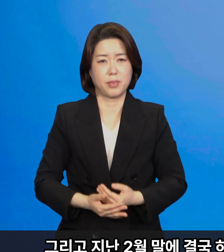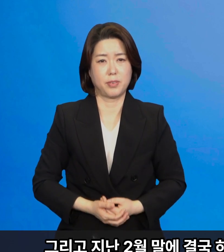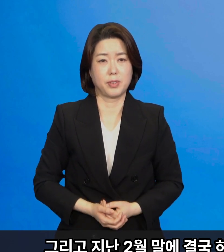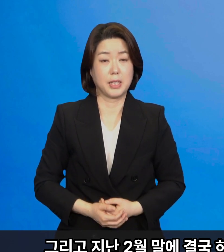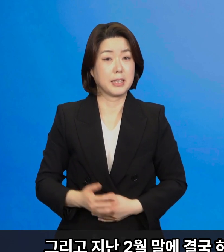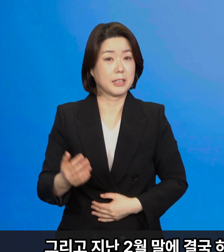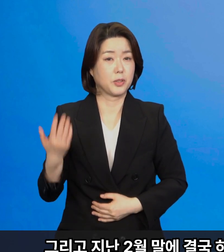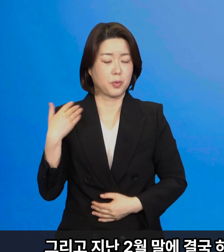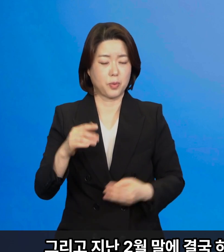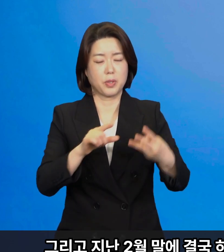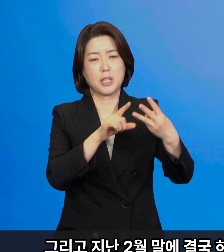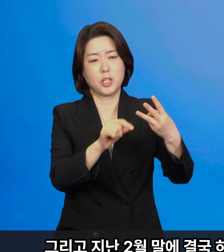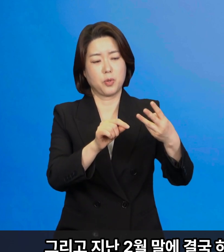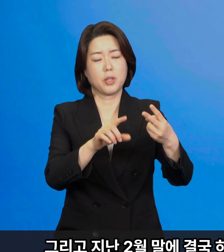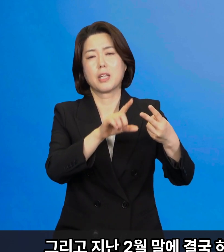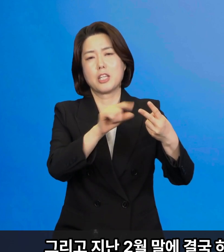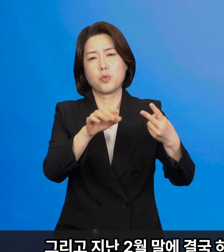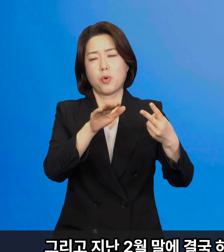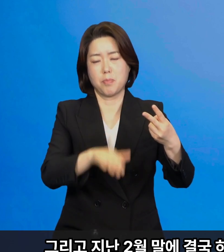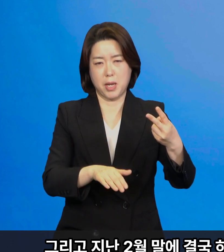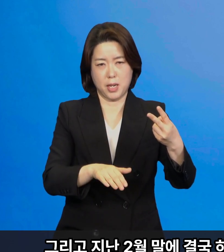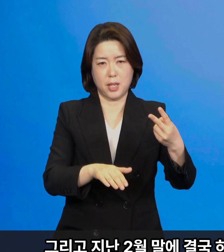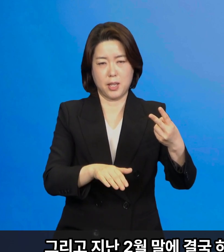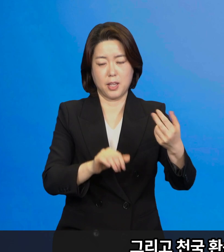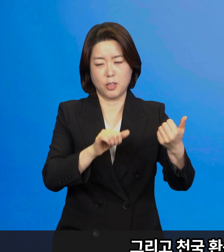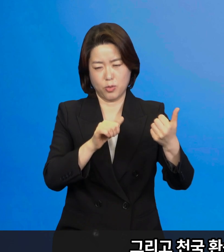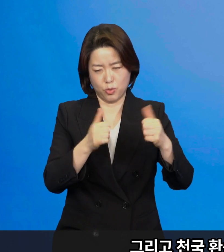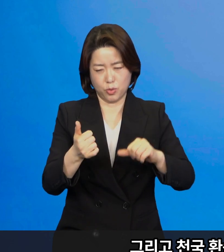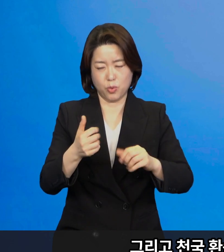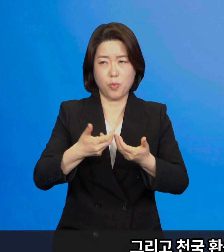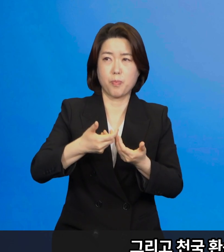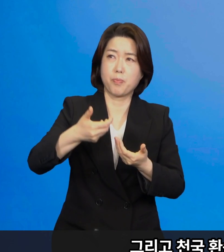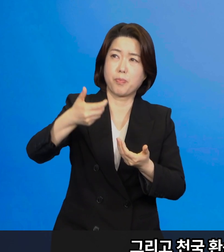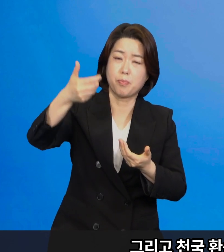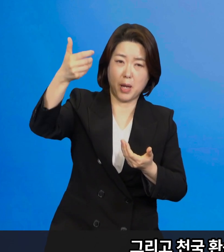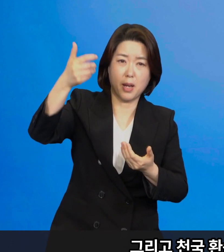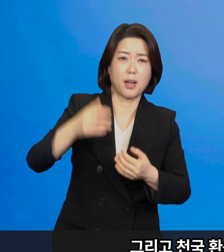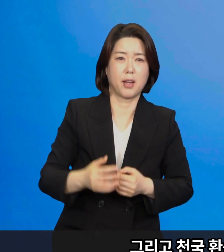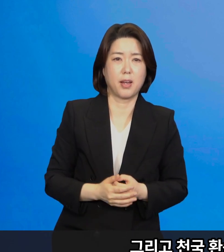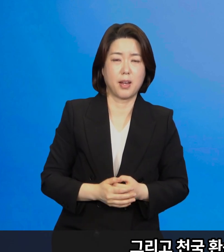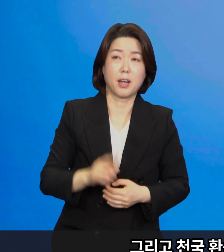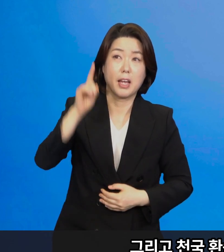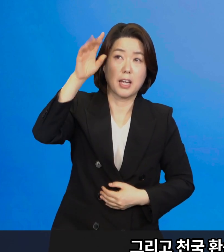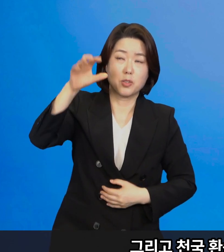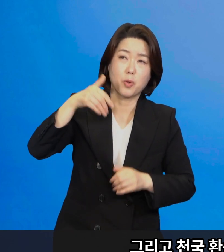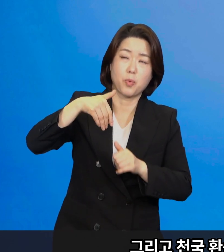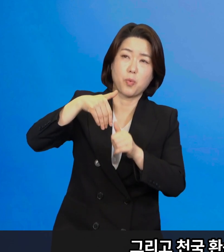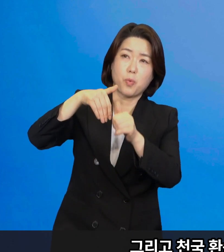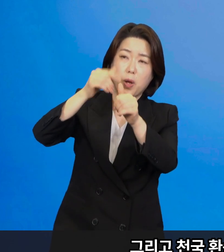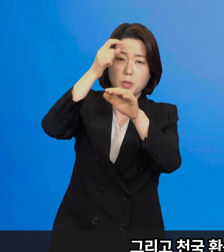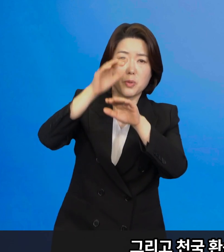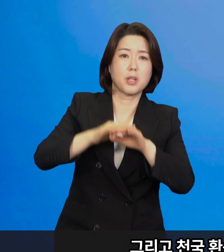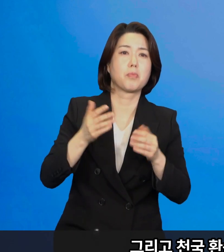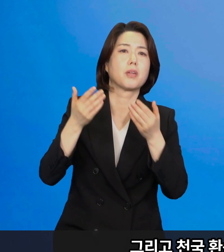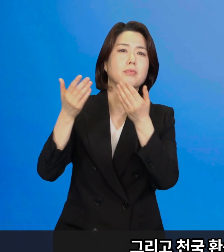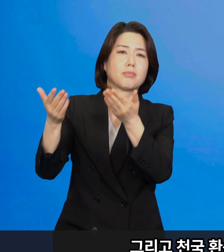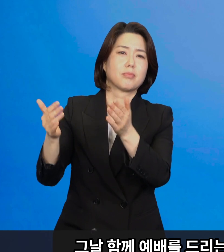그리고 지난 2월 말에 결국 하나님은 그 아들을 데려가십니다. 그리고 천국 환송 예배를